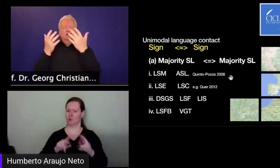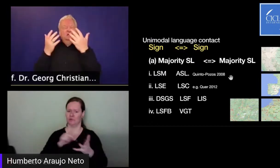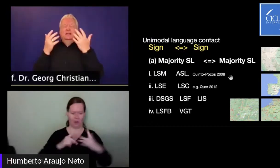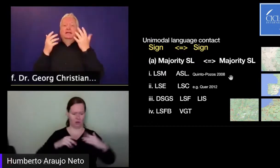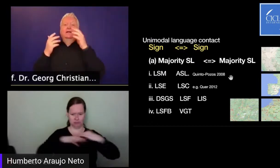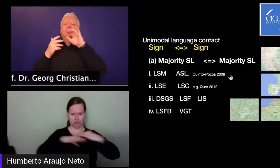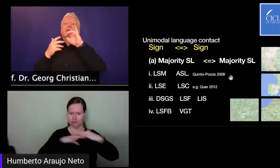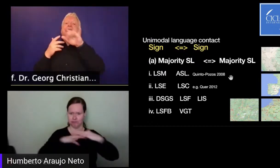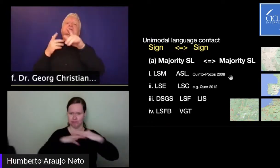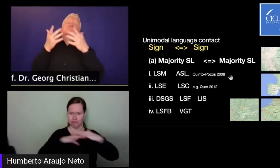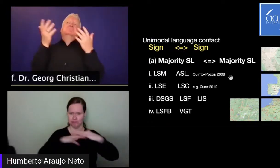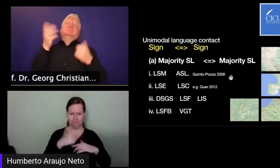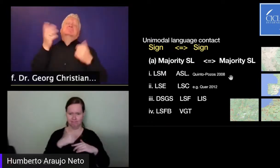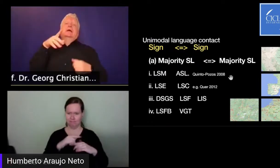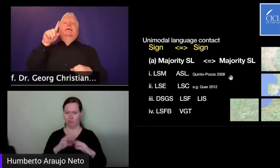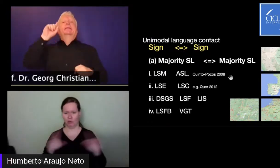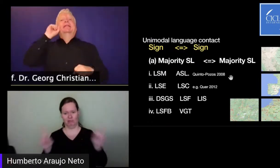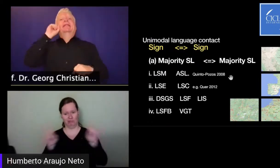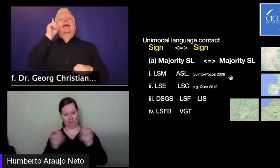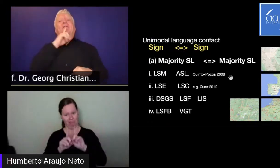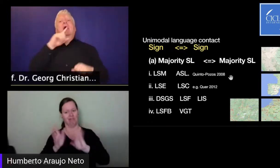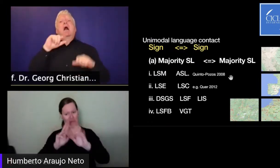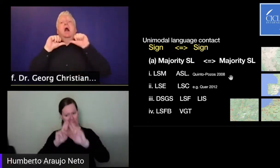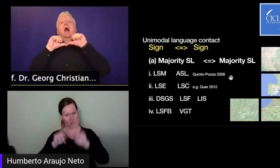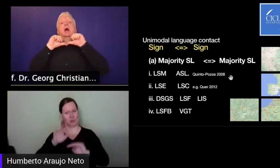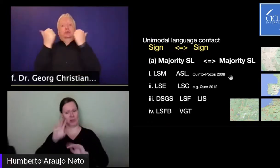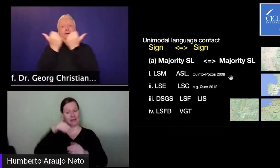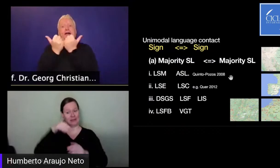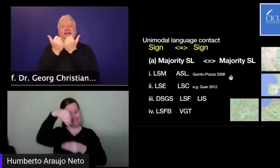E isso também faz com que muitos